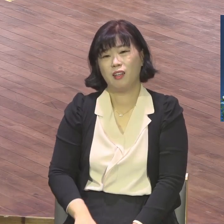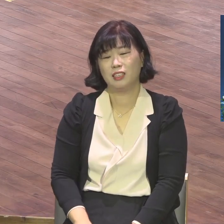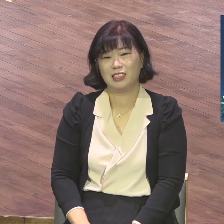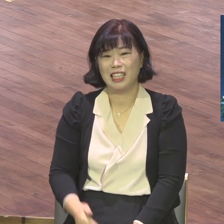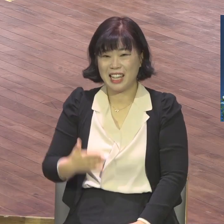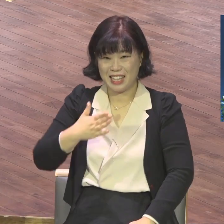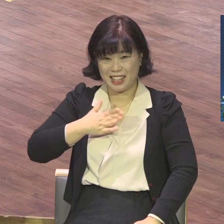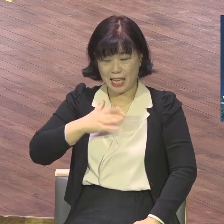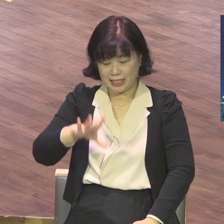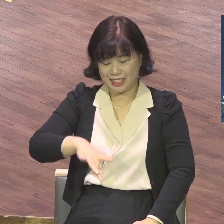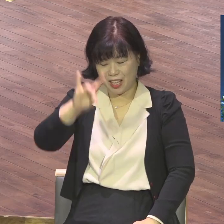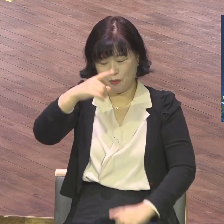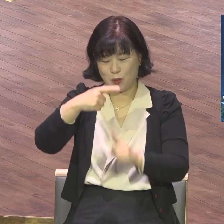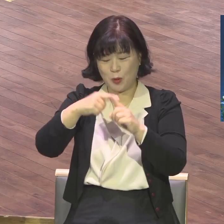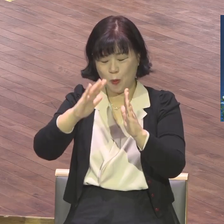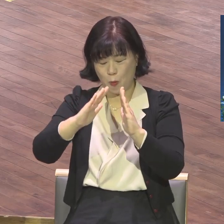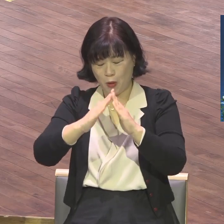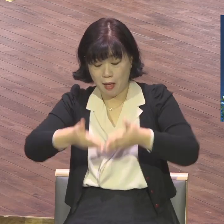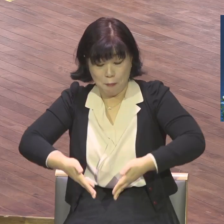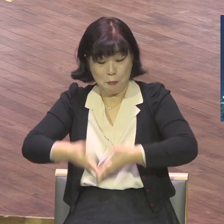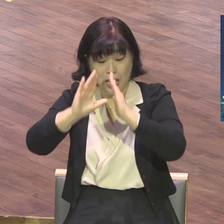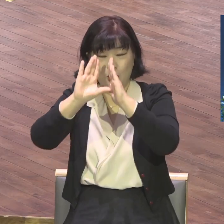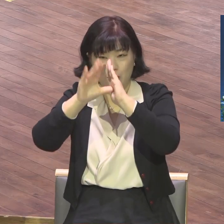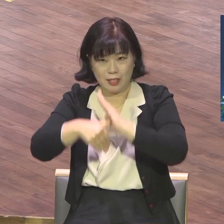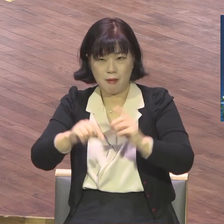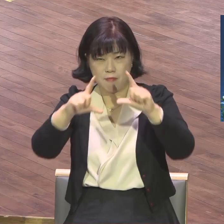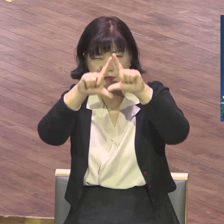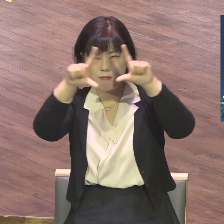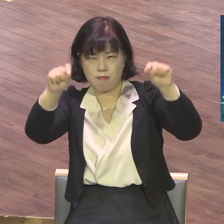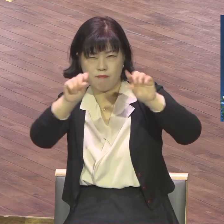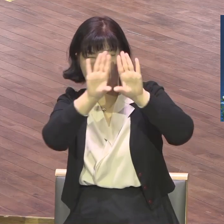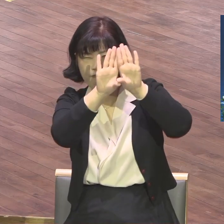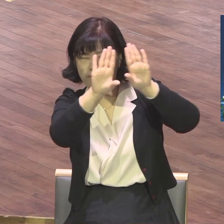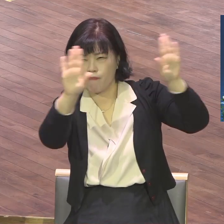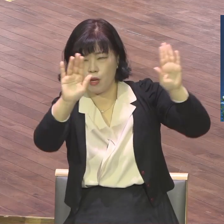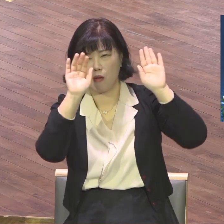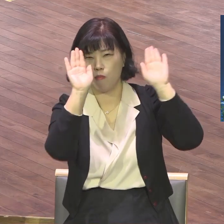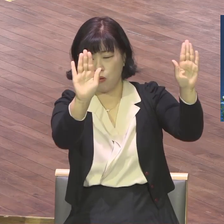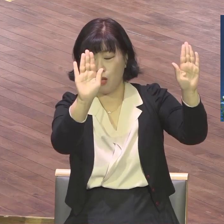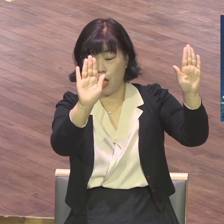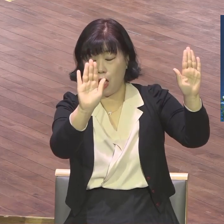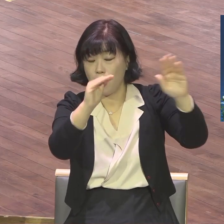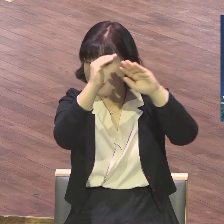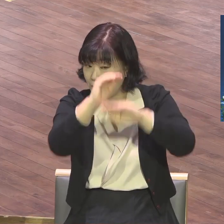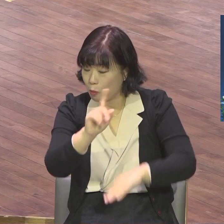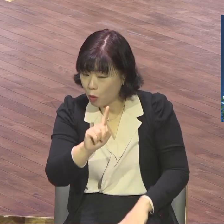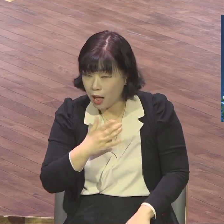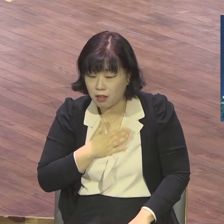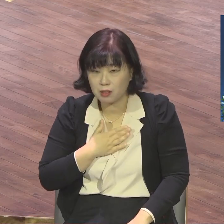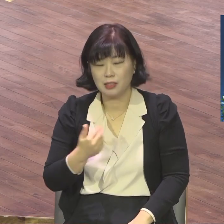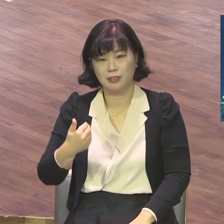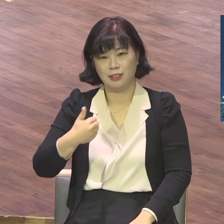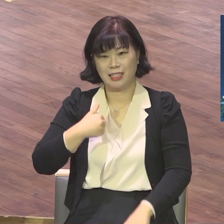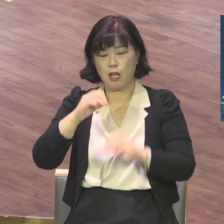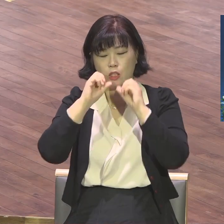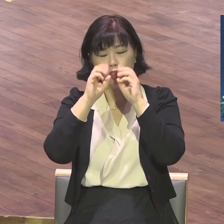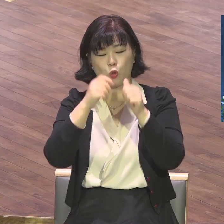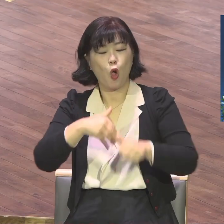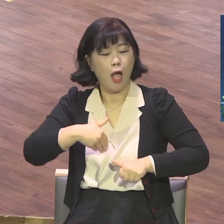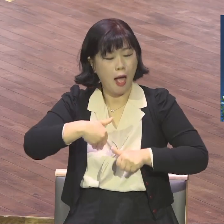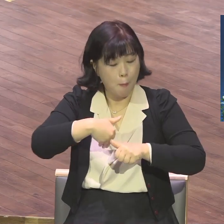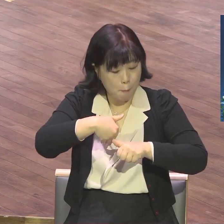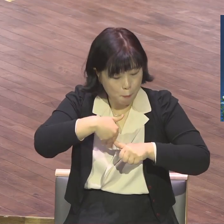보내든지, 그렇게 슬로건을 다 걸어놓고 개척을 시작했거든요. 여러분이 가든지 보내든지.